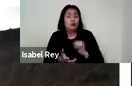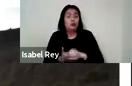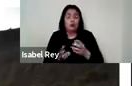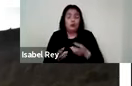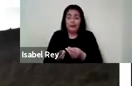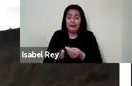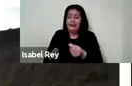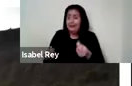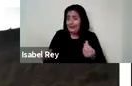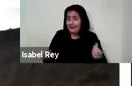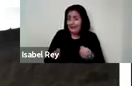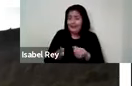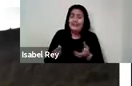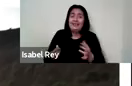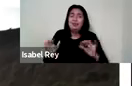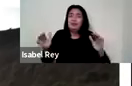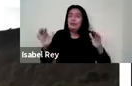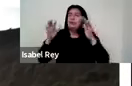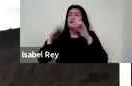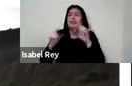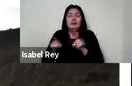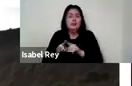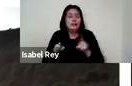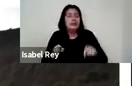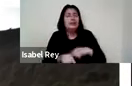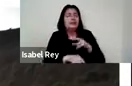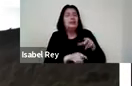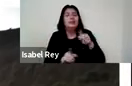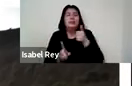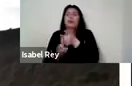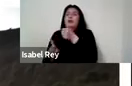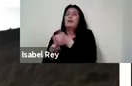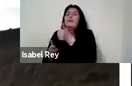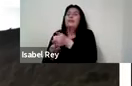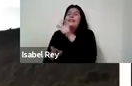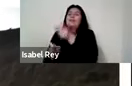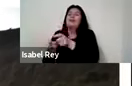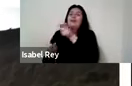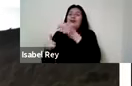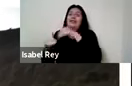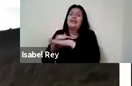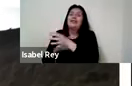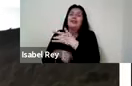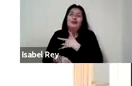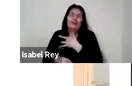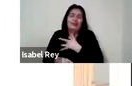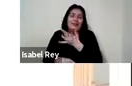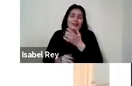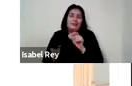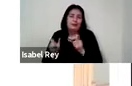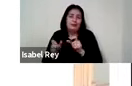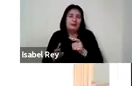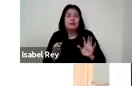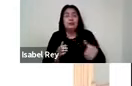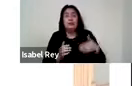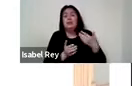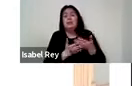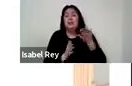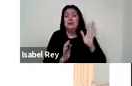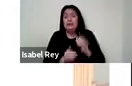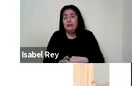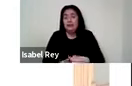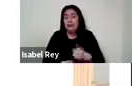tierra, de los cerros, sino la naturaleza propia del interior de una persona. Llegamos a